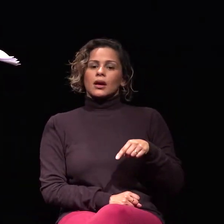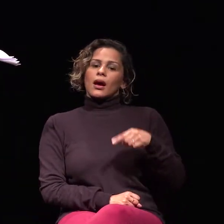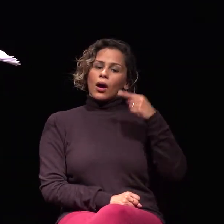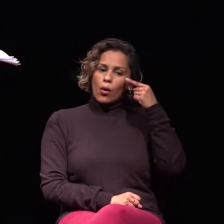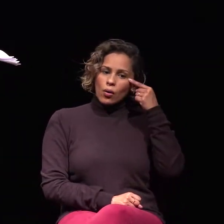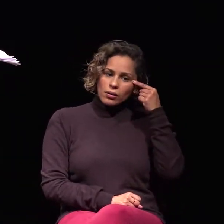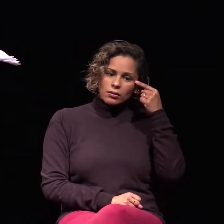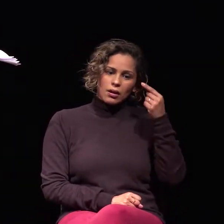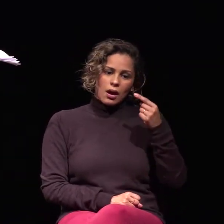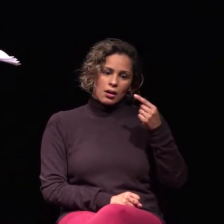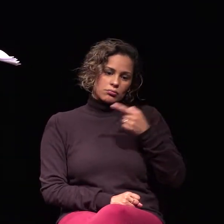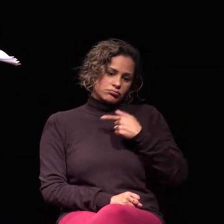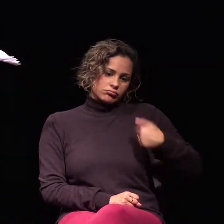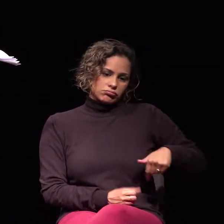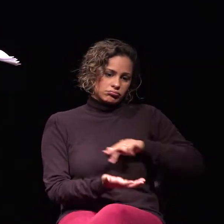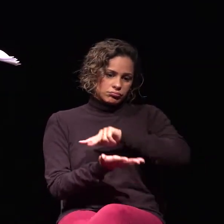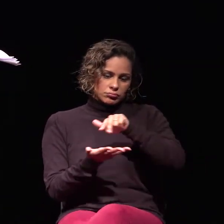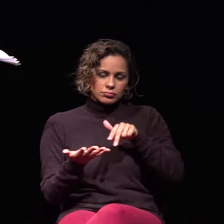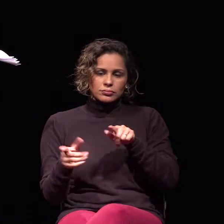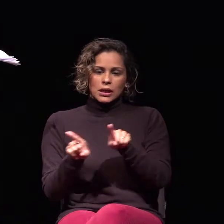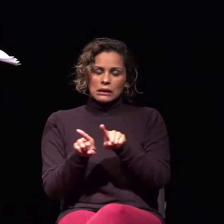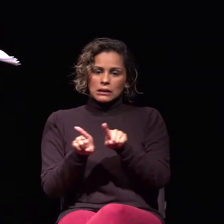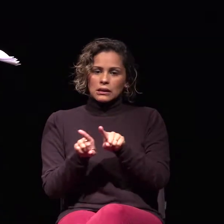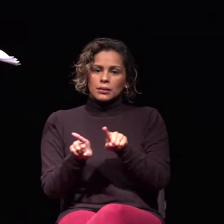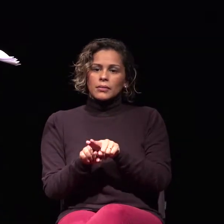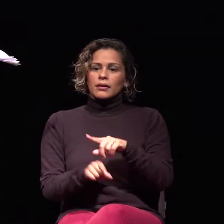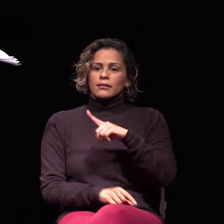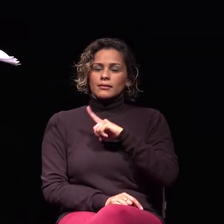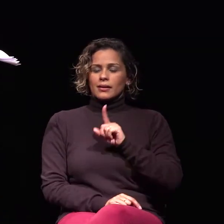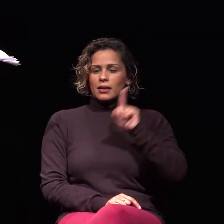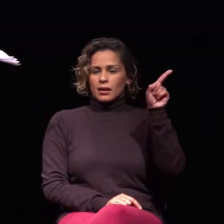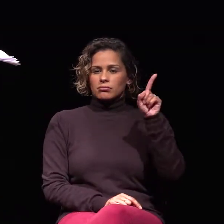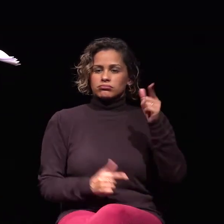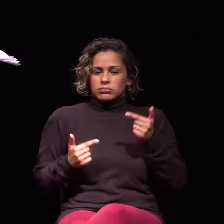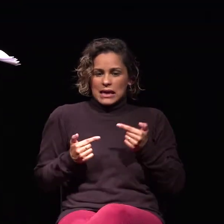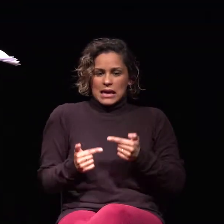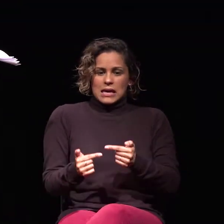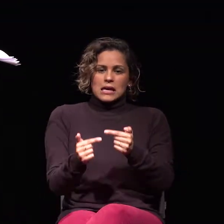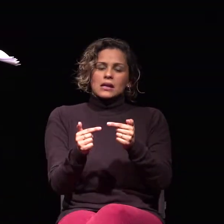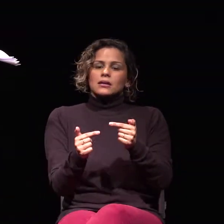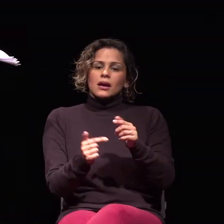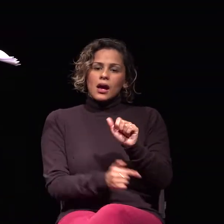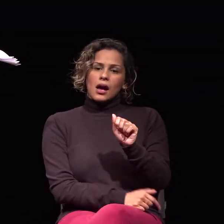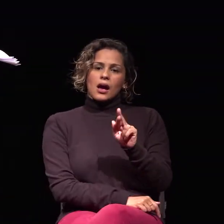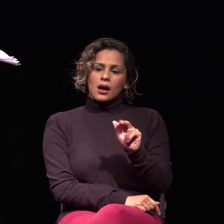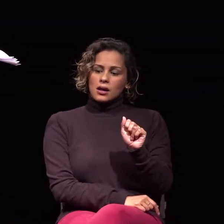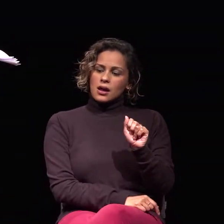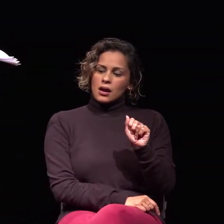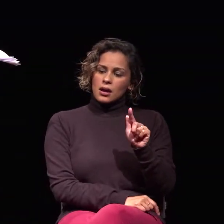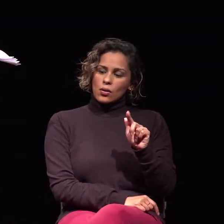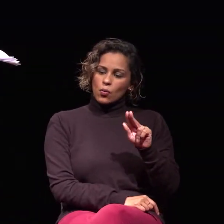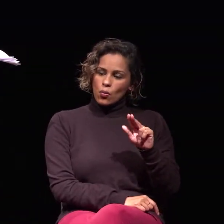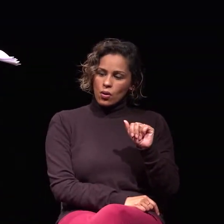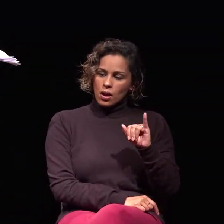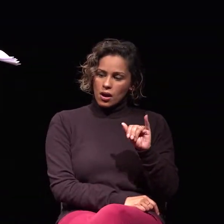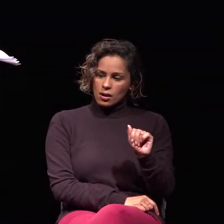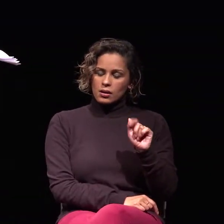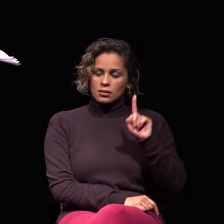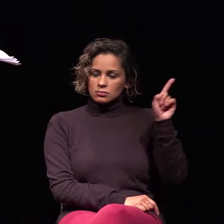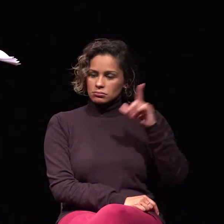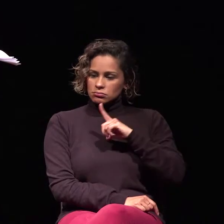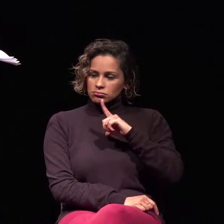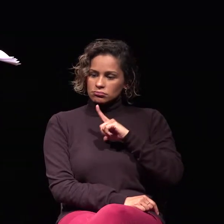Araguaia, a guerrilha do Araguaia é uma guerrilha que acontece de 1972 a 1975, no sul